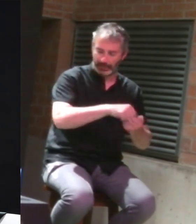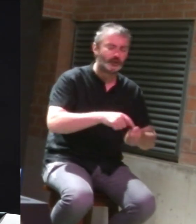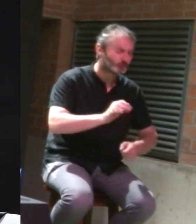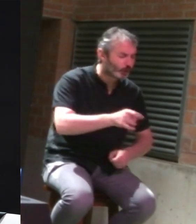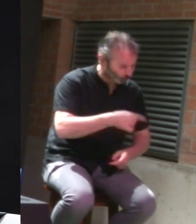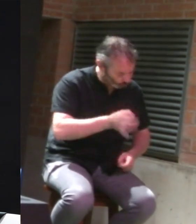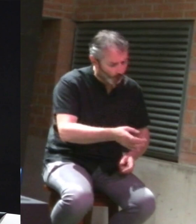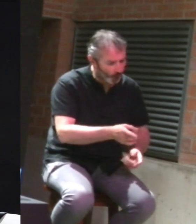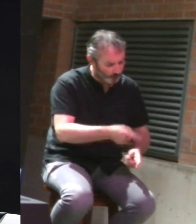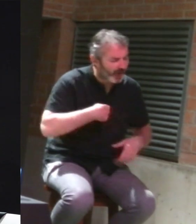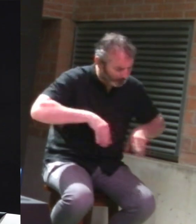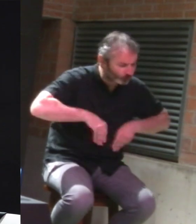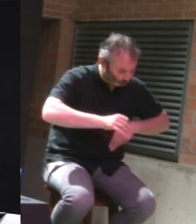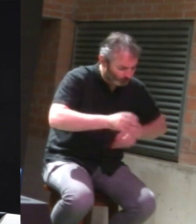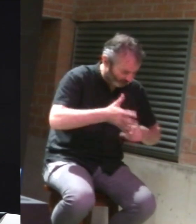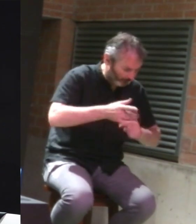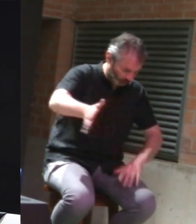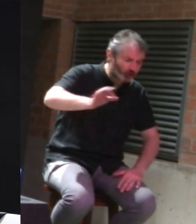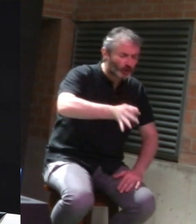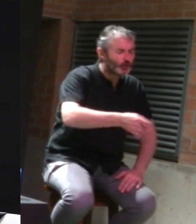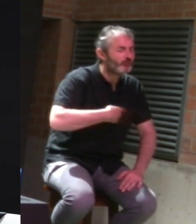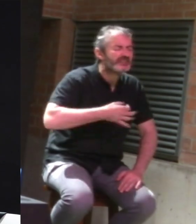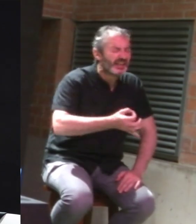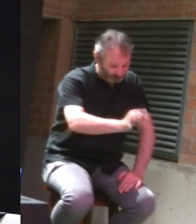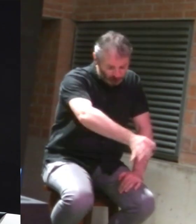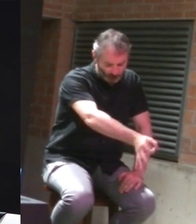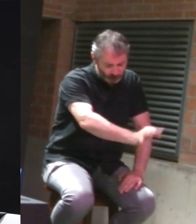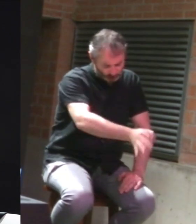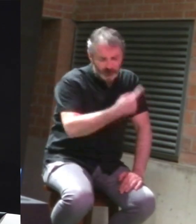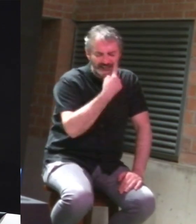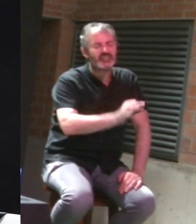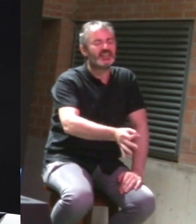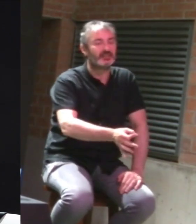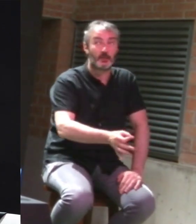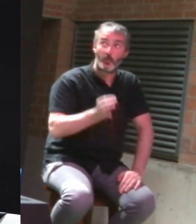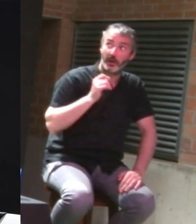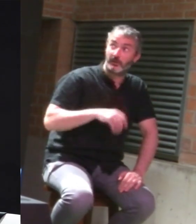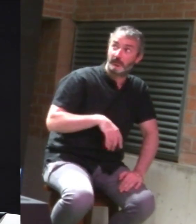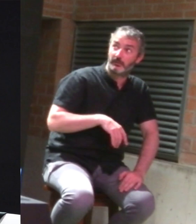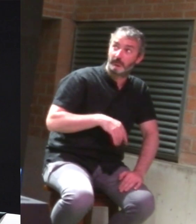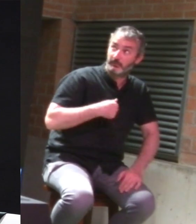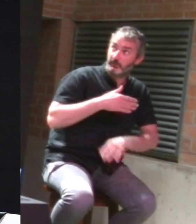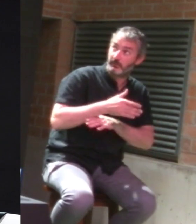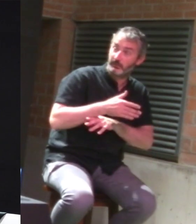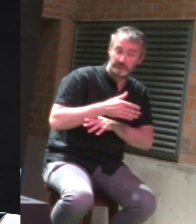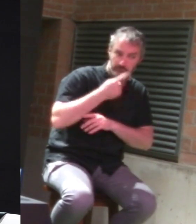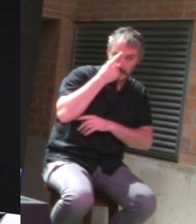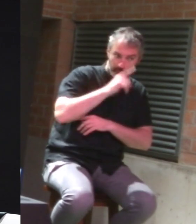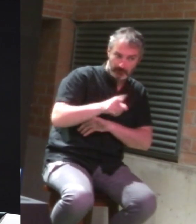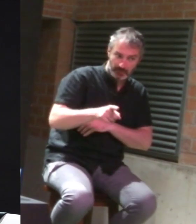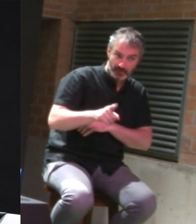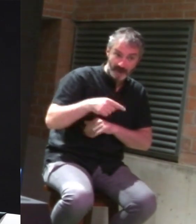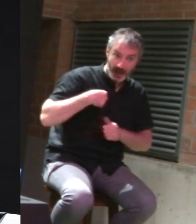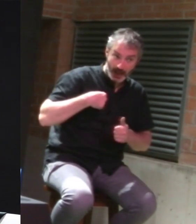a la fàbrica, que això va molt bé, que ja ho farem, que ja prop la cosa no funciona. I al final, quan les dones ja no